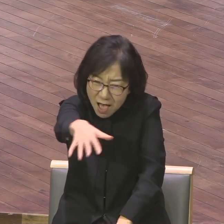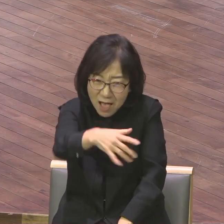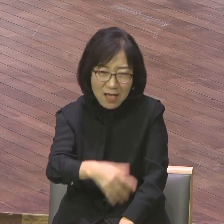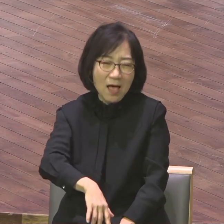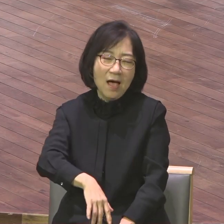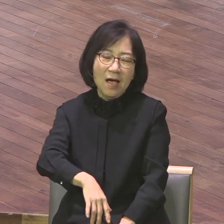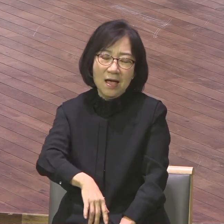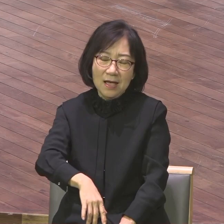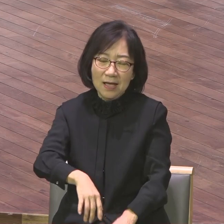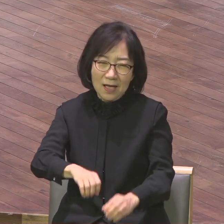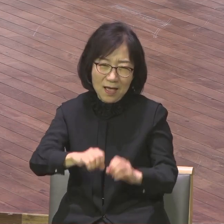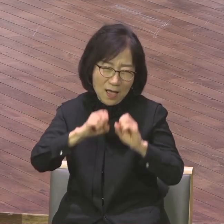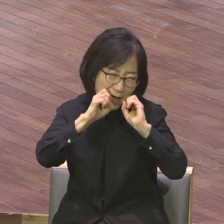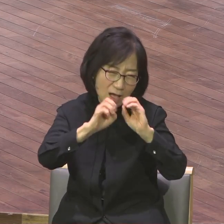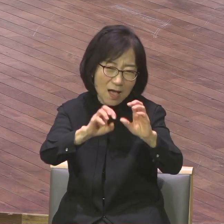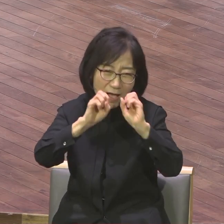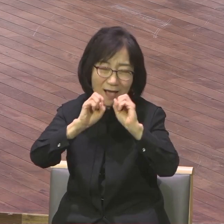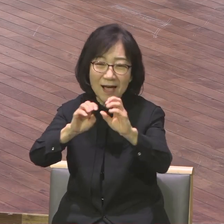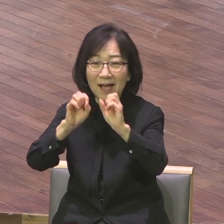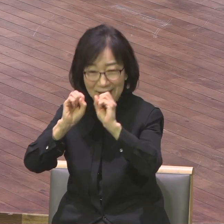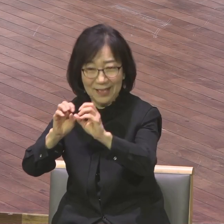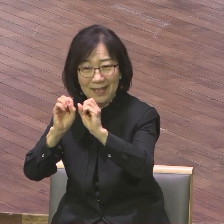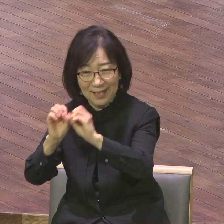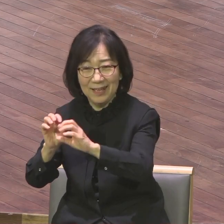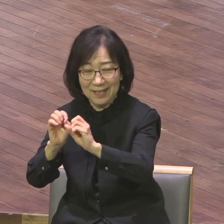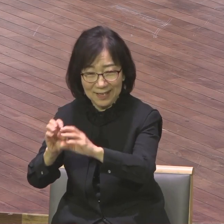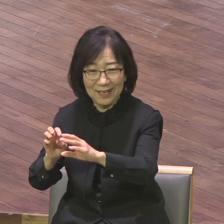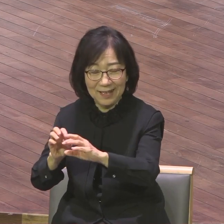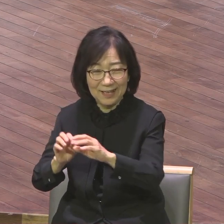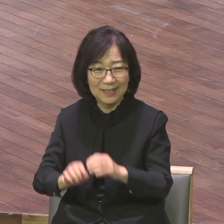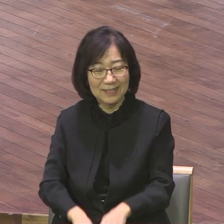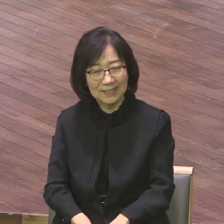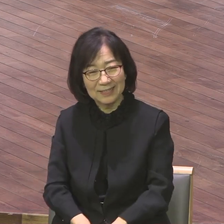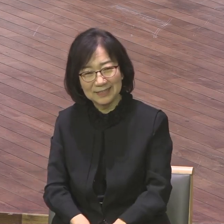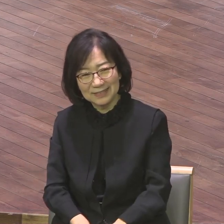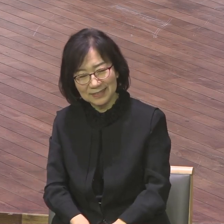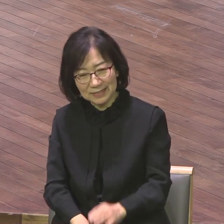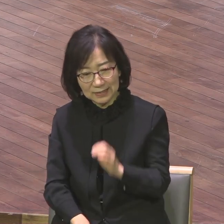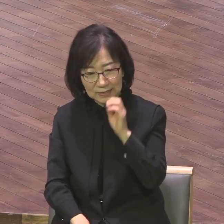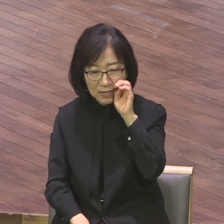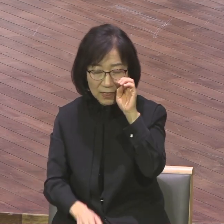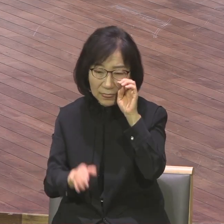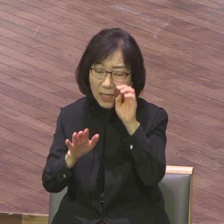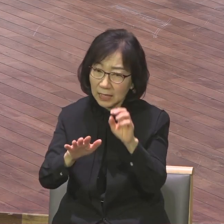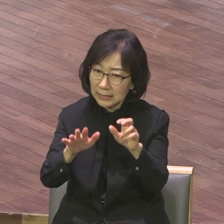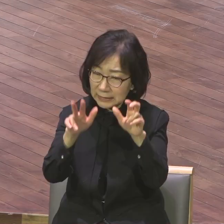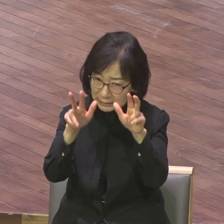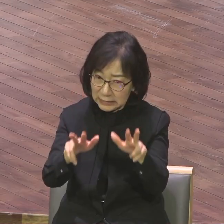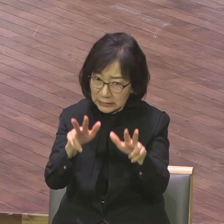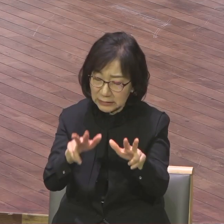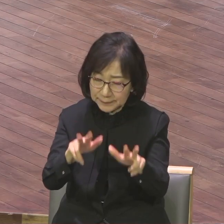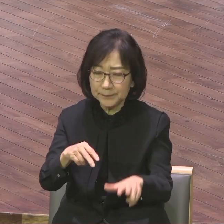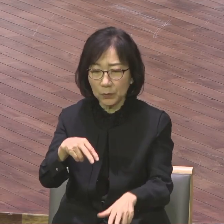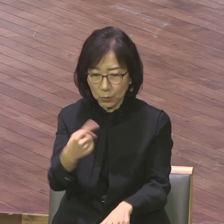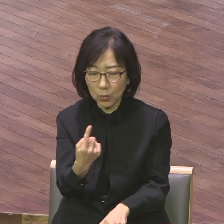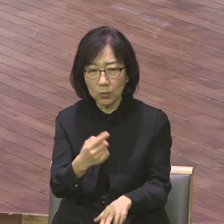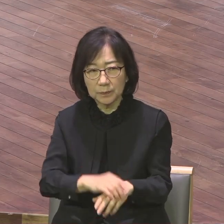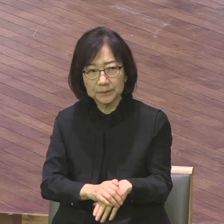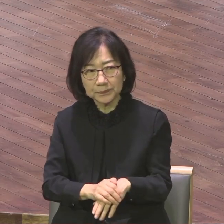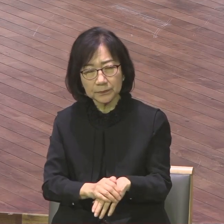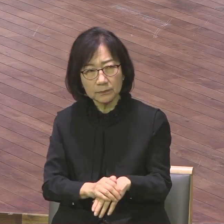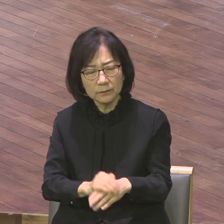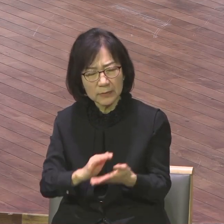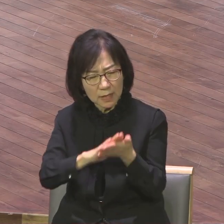어떻게 보면 놀랍죠. 그런데 그렇게 놀란 것도 아니에요. 사실 지금 또 이런 즉각적 변화와 성장의